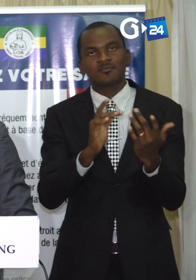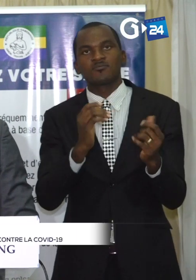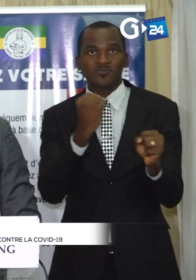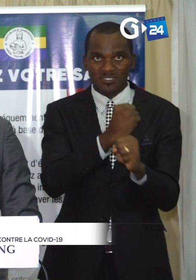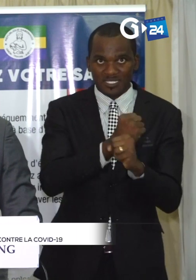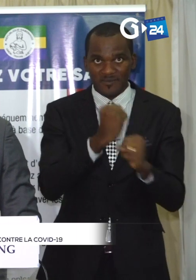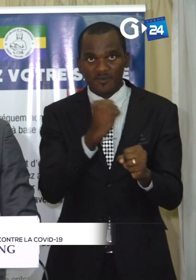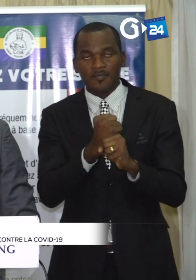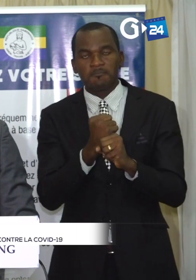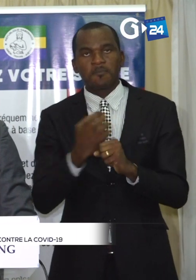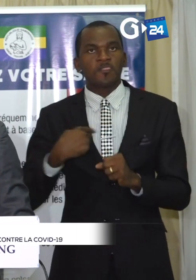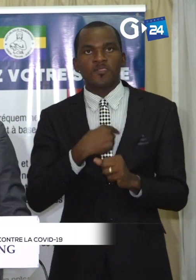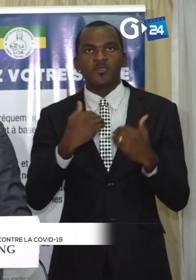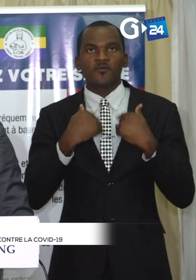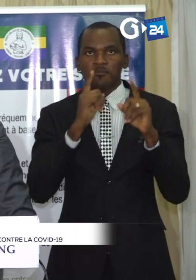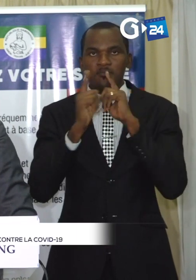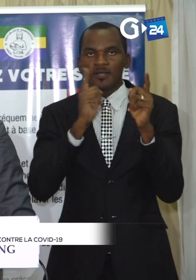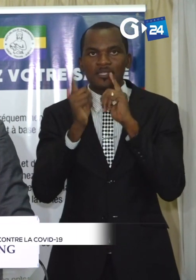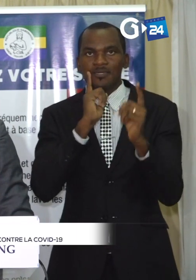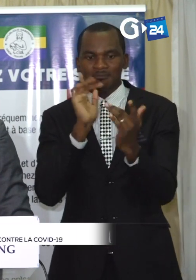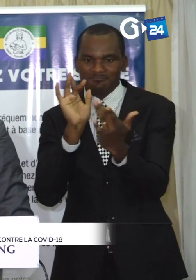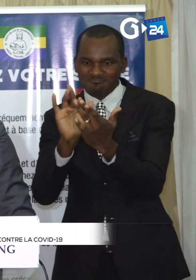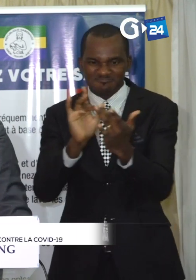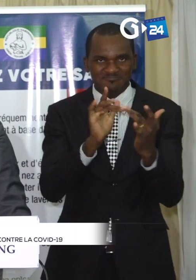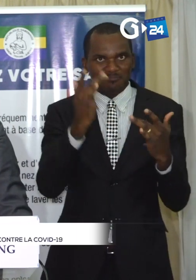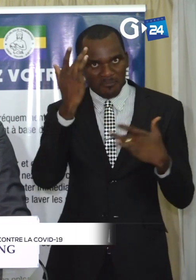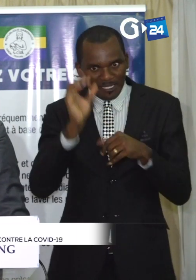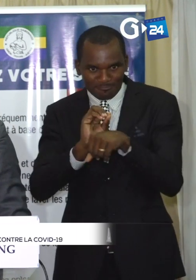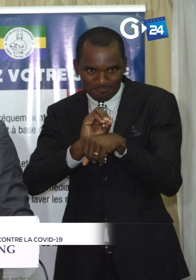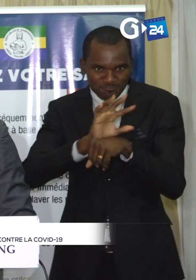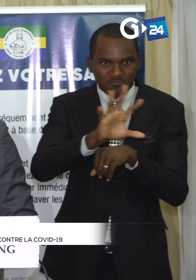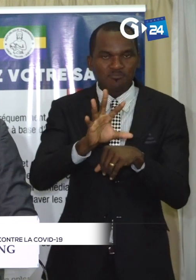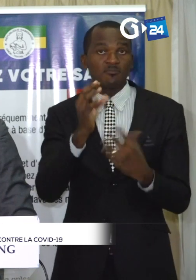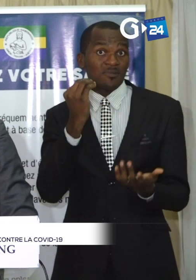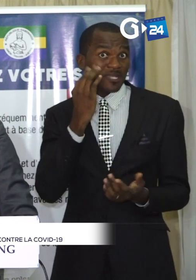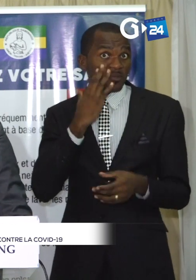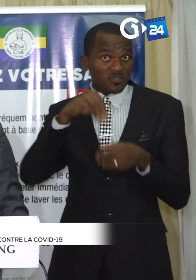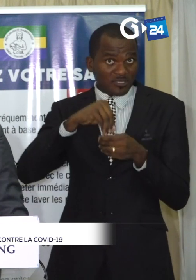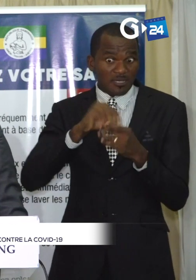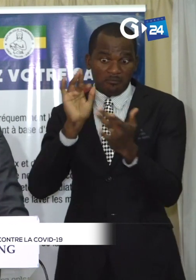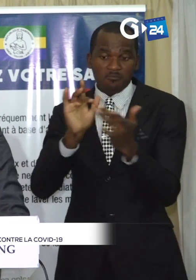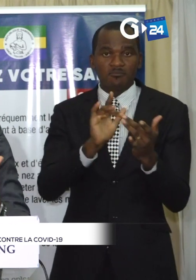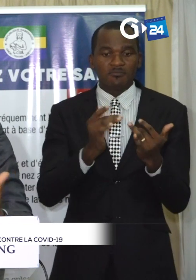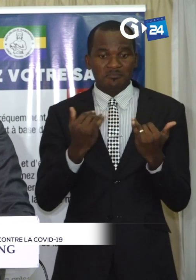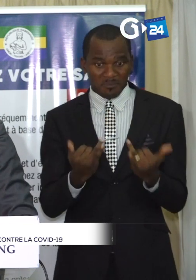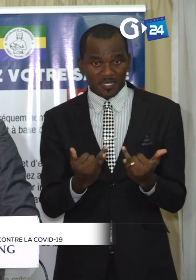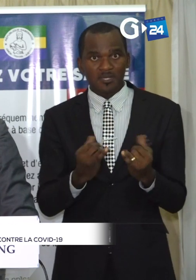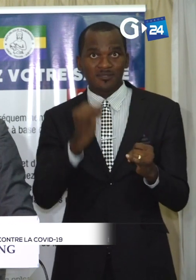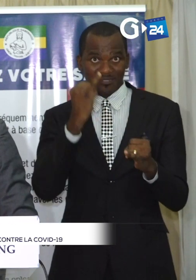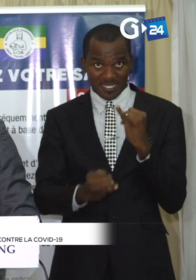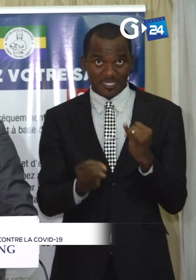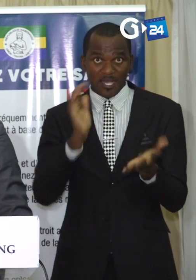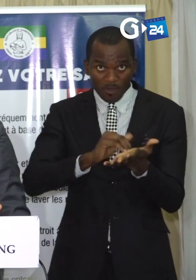l'administration, nous avons parlé des contaminations qui ont eu lieu à domicile, et là, le dernier